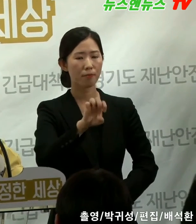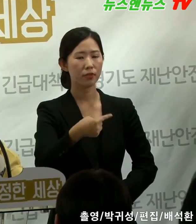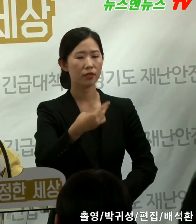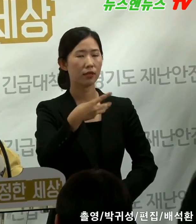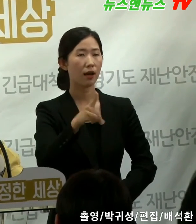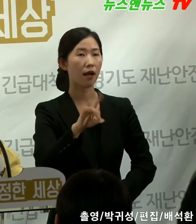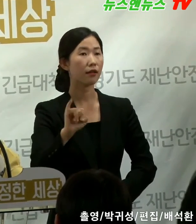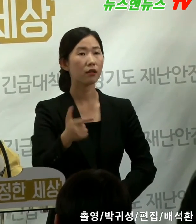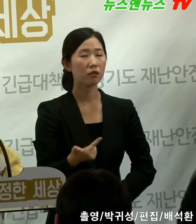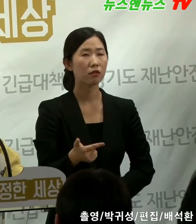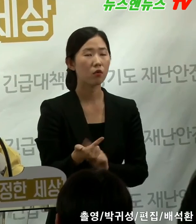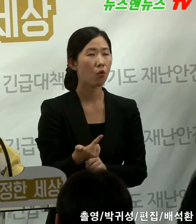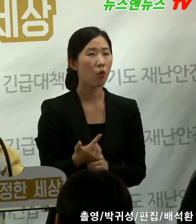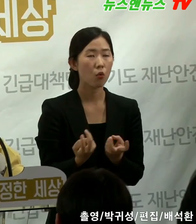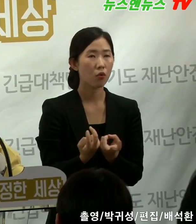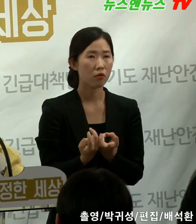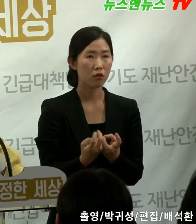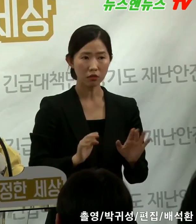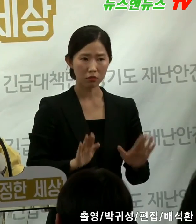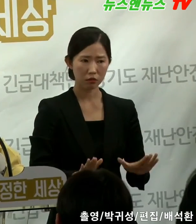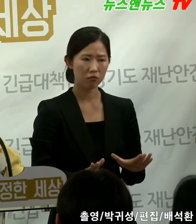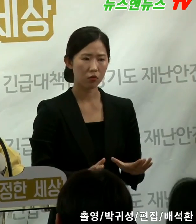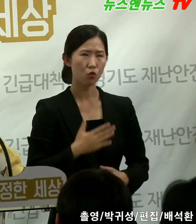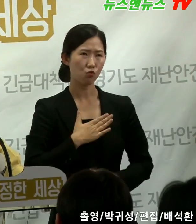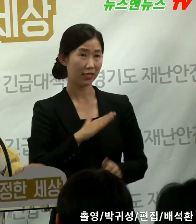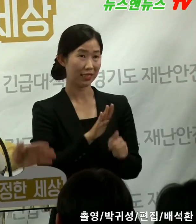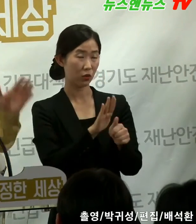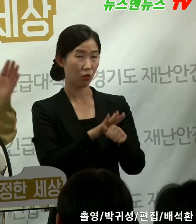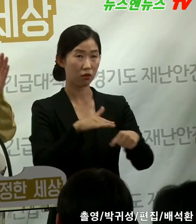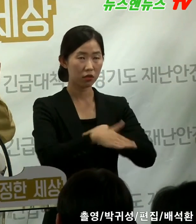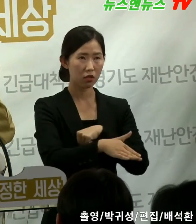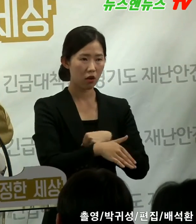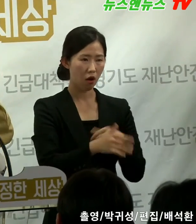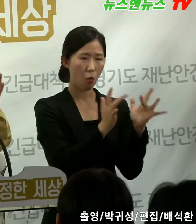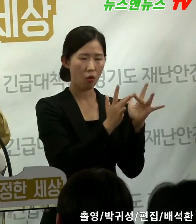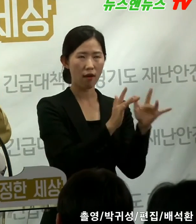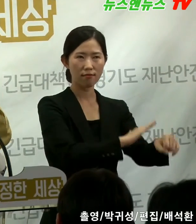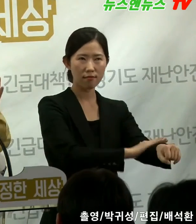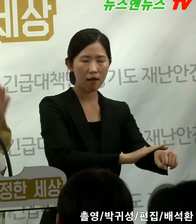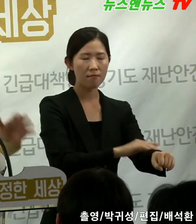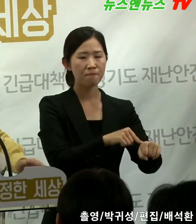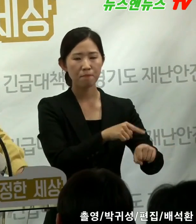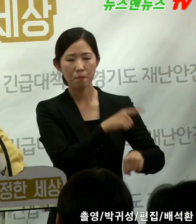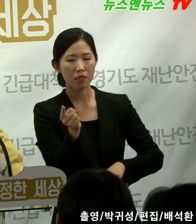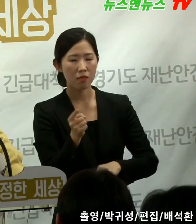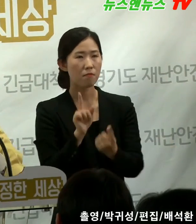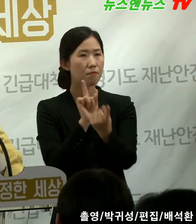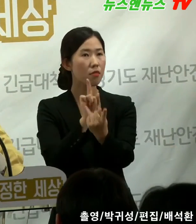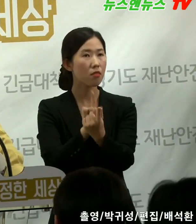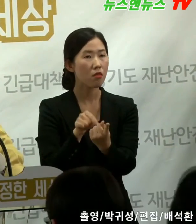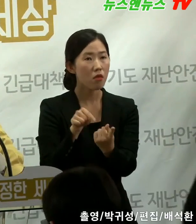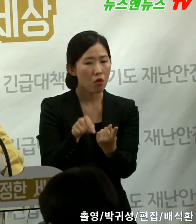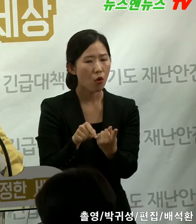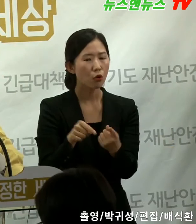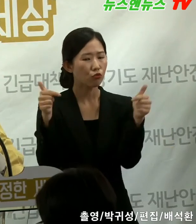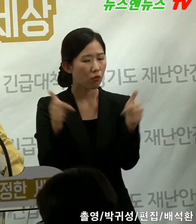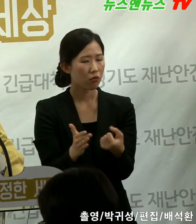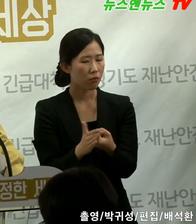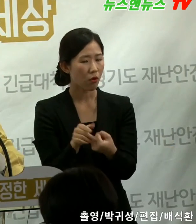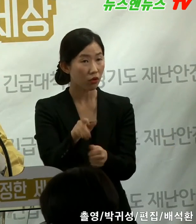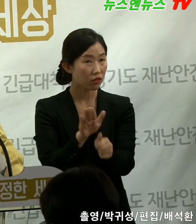온라인이 잘 되고 오프라인은 안 되니까 오프라인만 집중해야 되는 게 아니고 소비 거래 총량이 줄어들고 있는 거죠. 아예